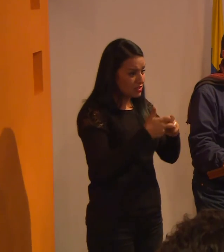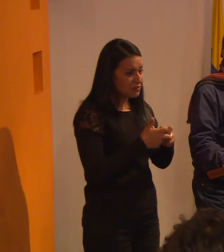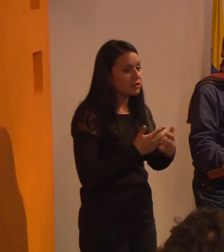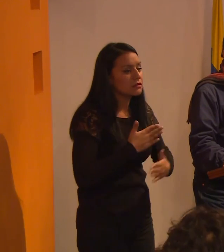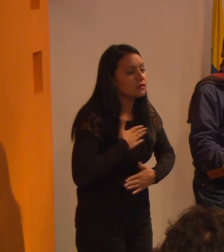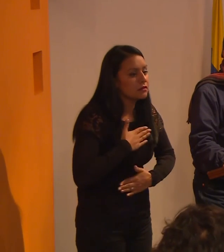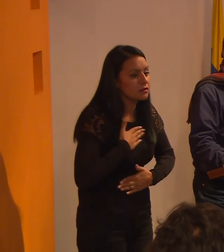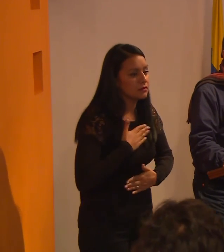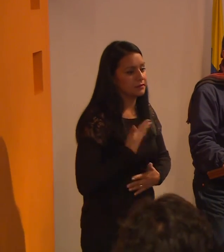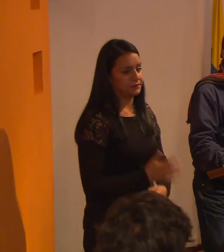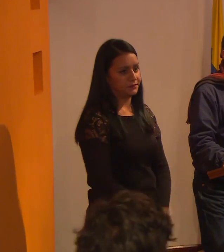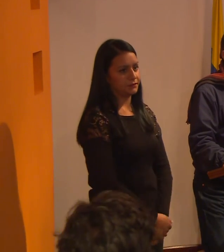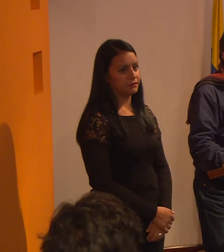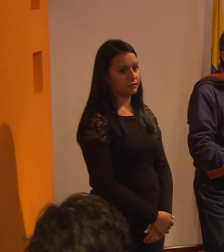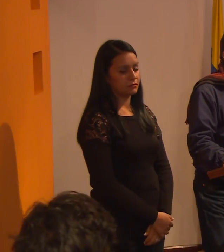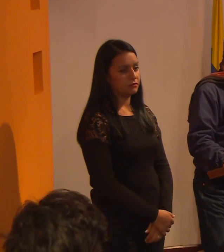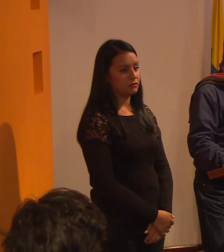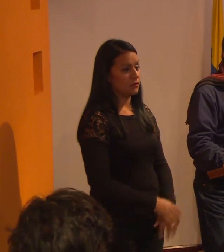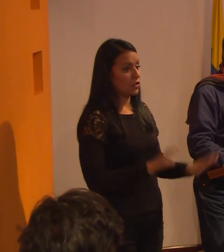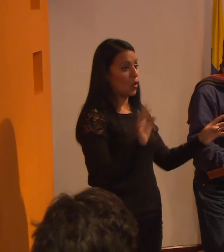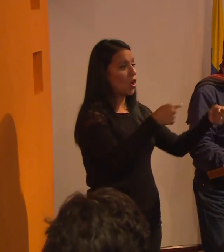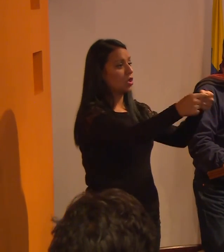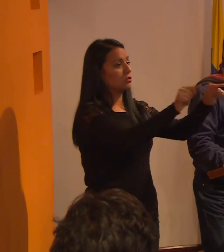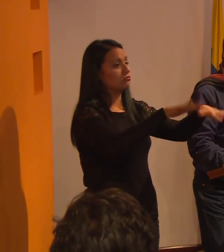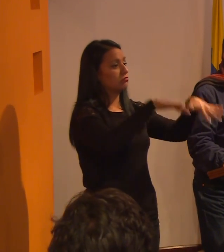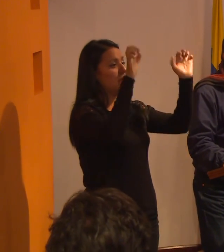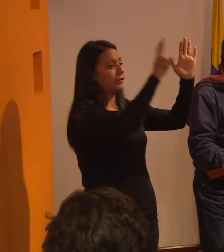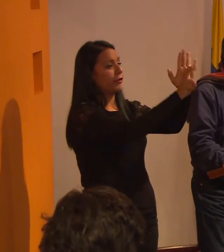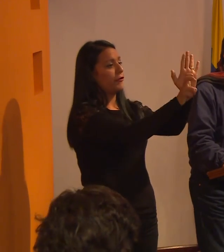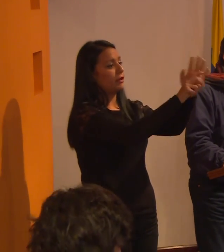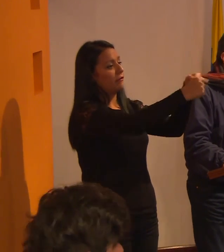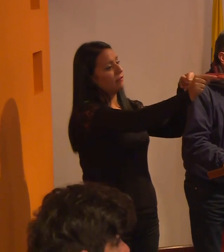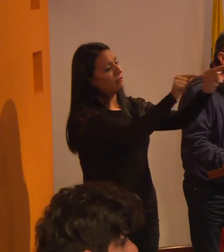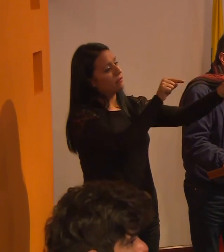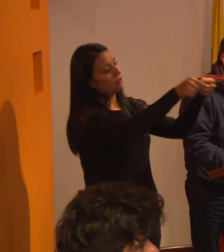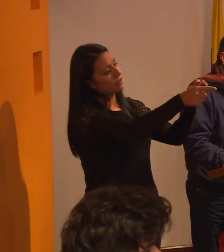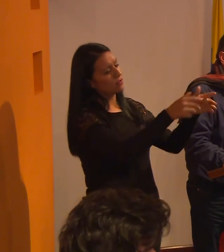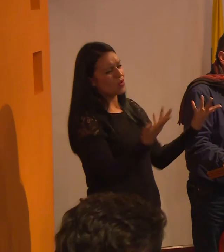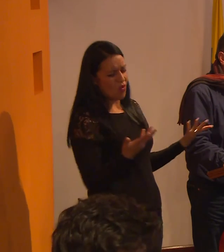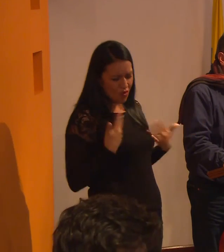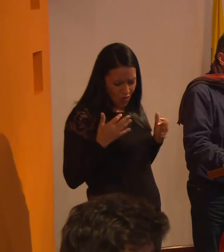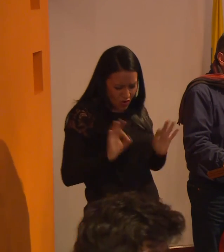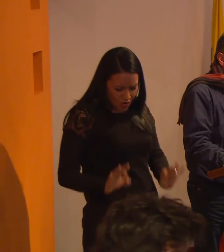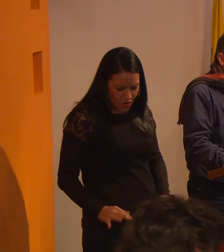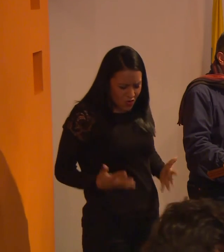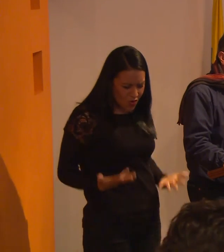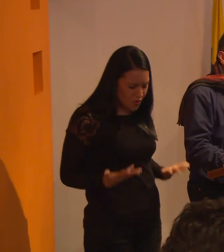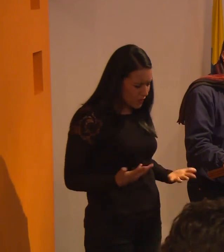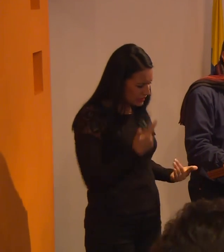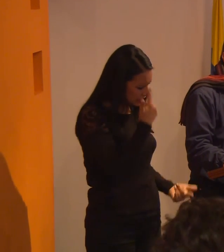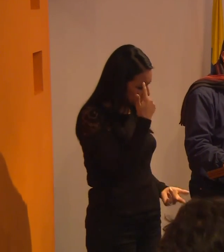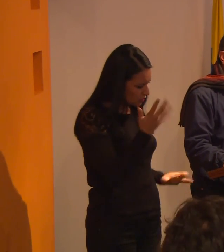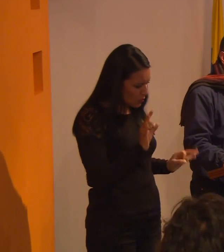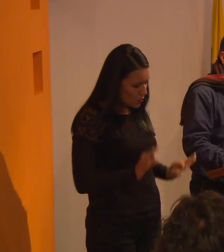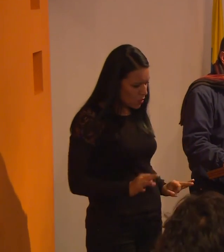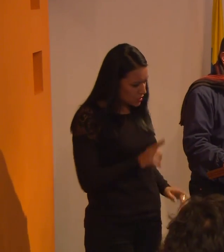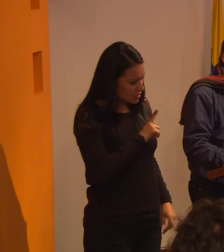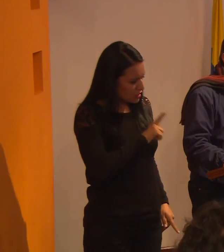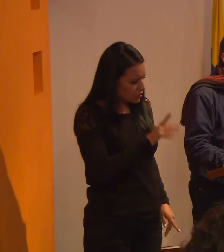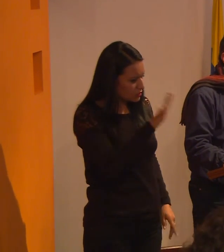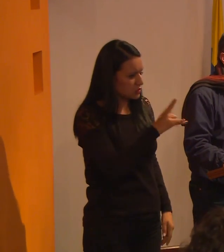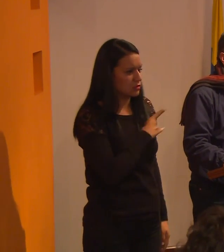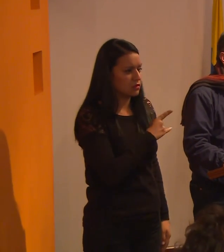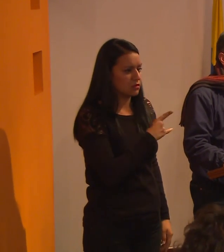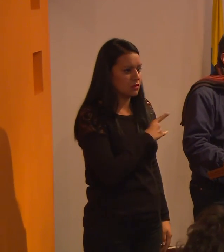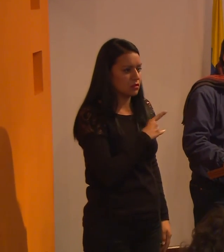conmigo, no es una discusión teórica, es cómo organizamos con liderazgo de esta